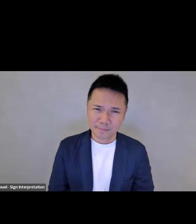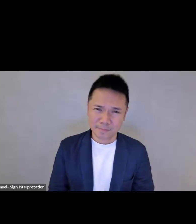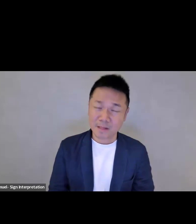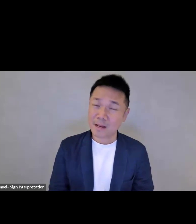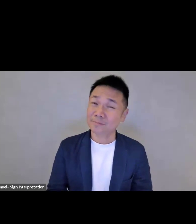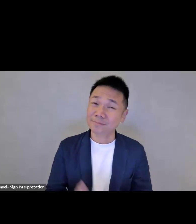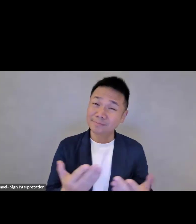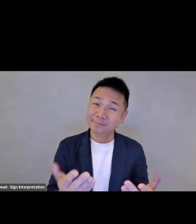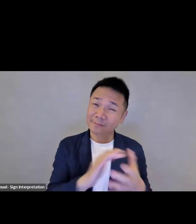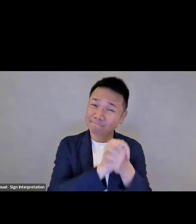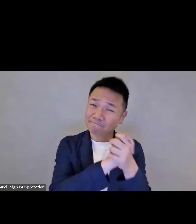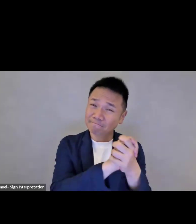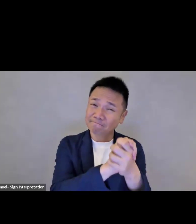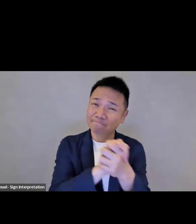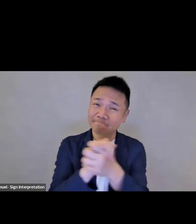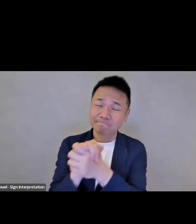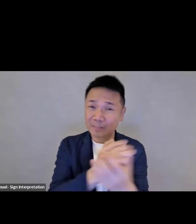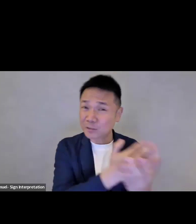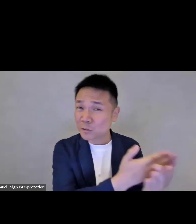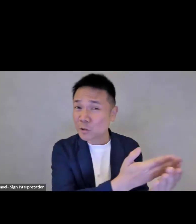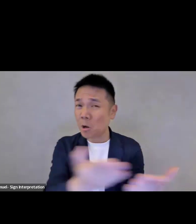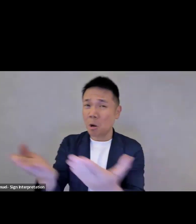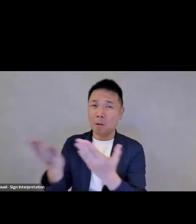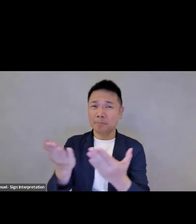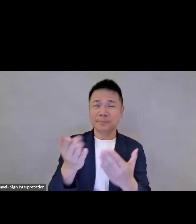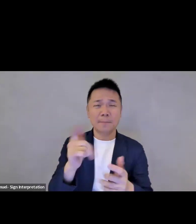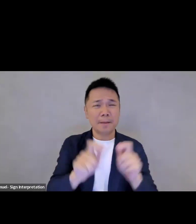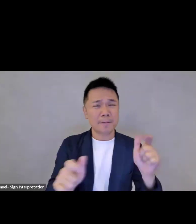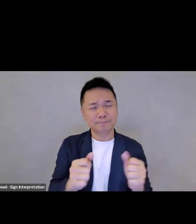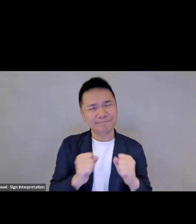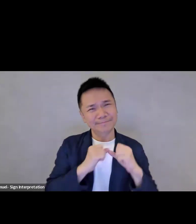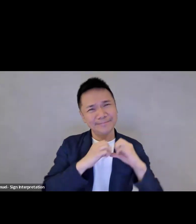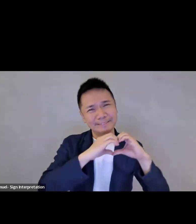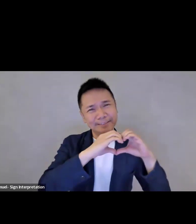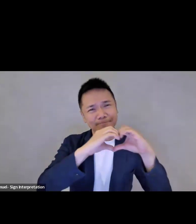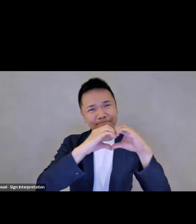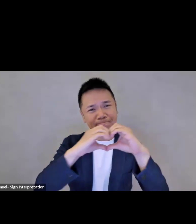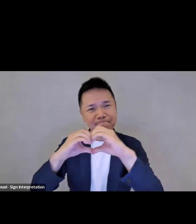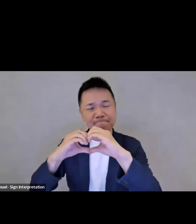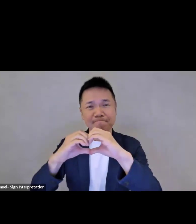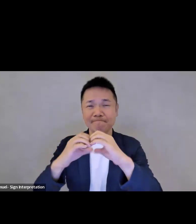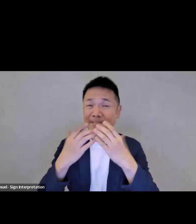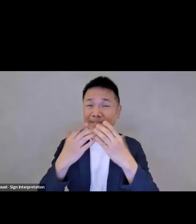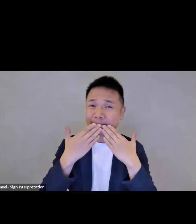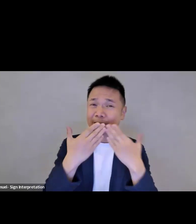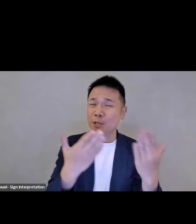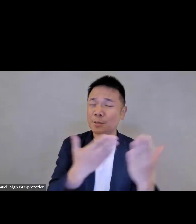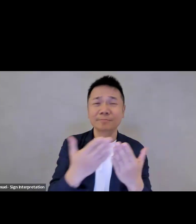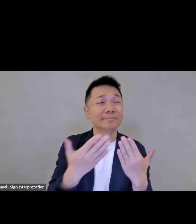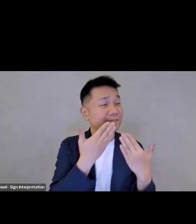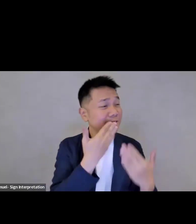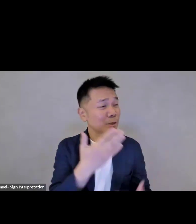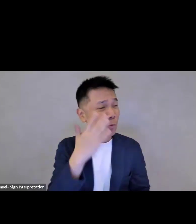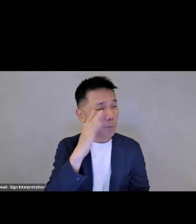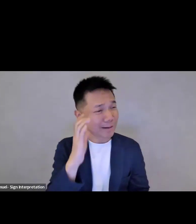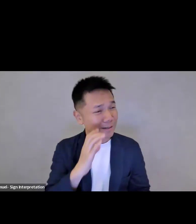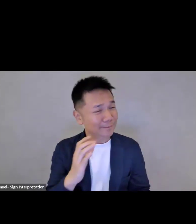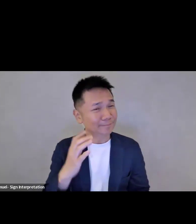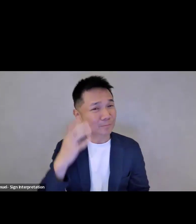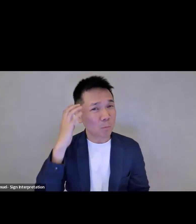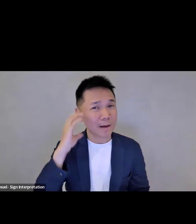常怀念我们 Bhargavi 博士。再一次希望大家都能够更